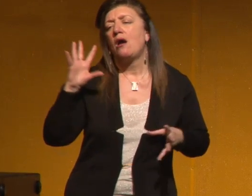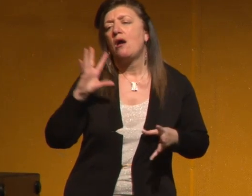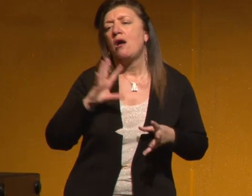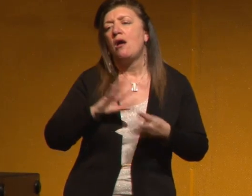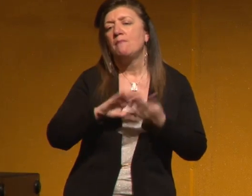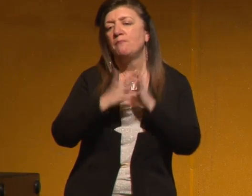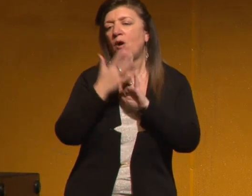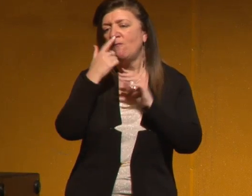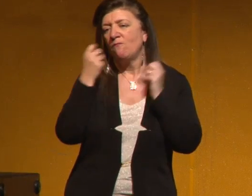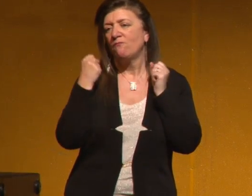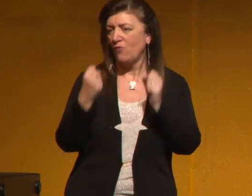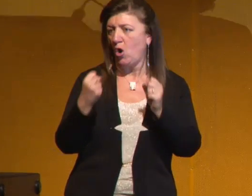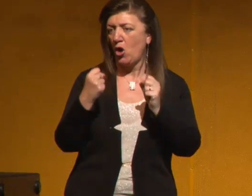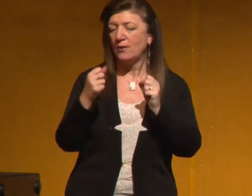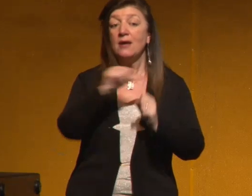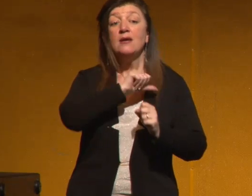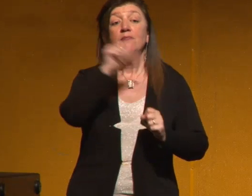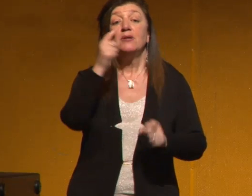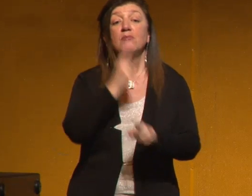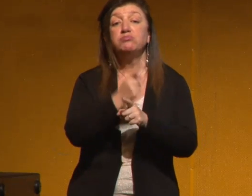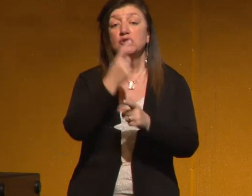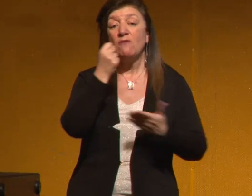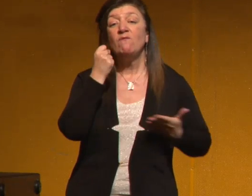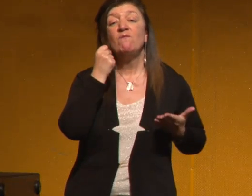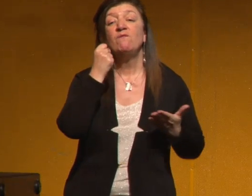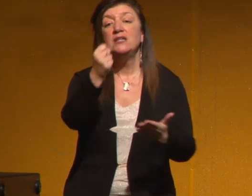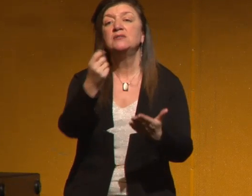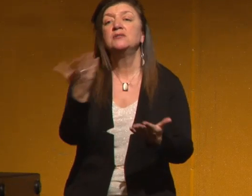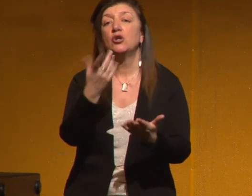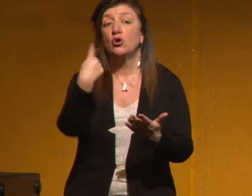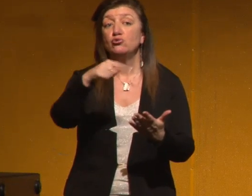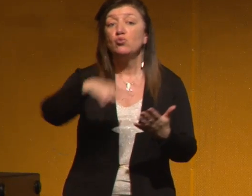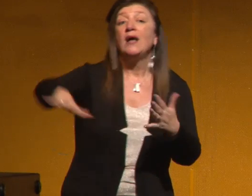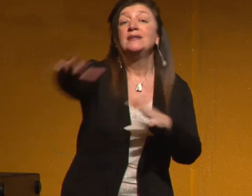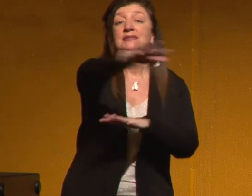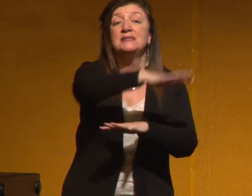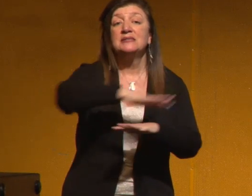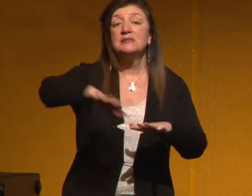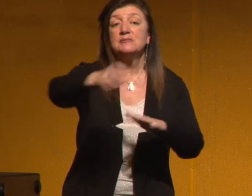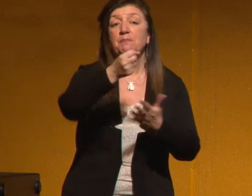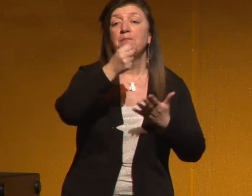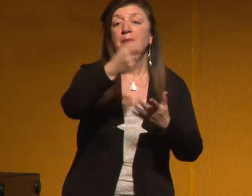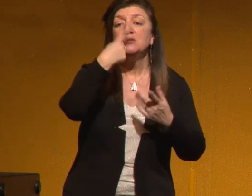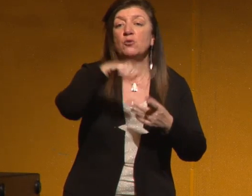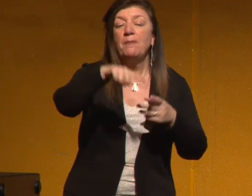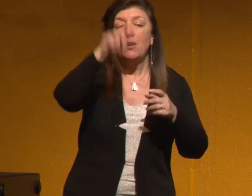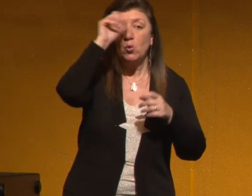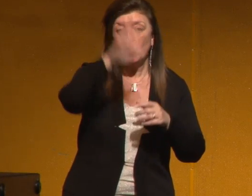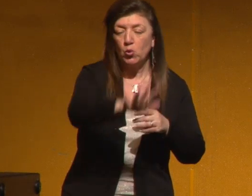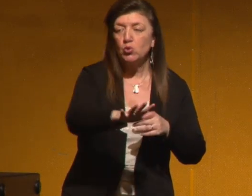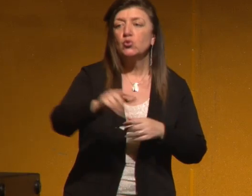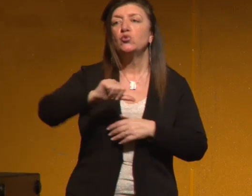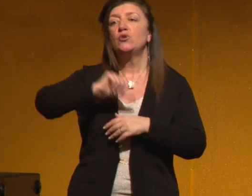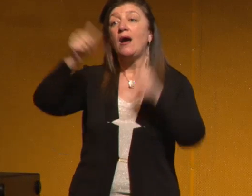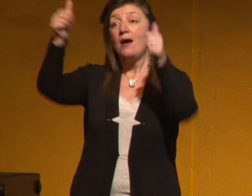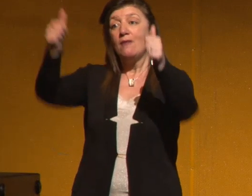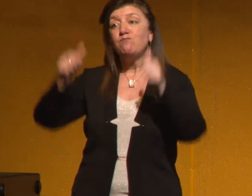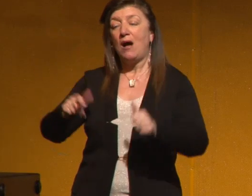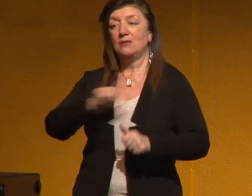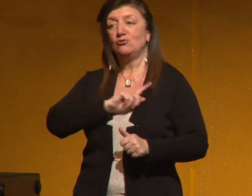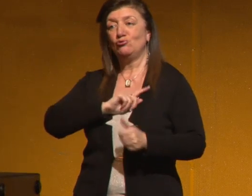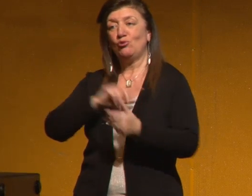tutto stiamo investendo sugli spazi per l'accesso alla cultura uno dei bandi di maggior successo rivolti alle nostre scuole estate ne sono